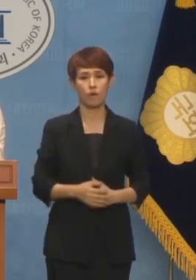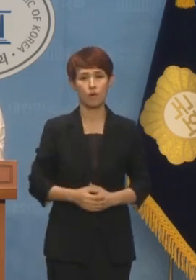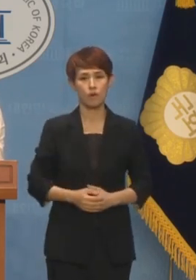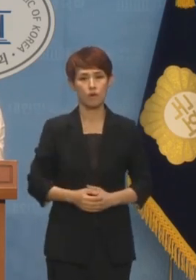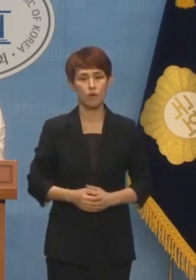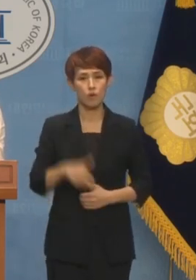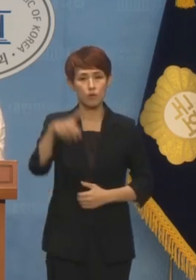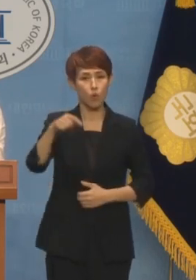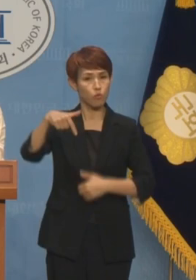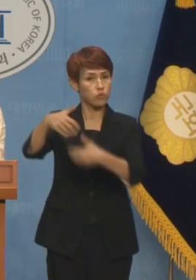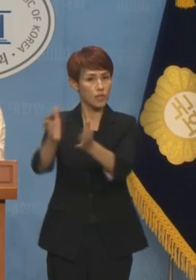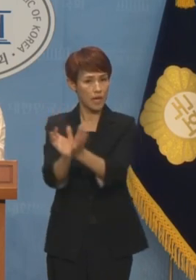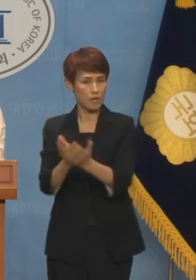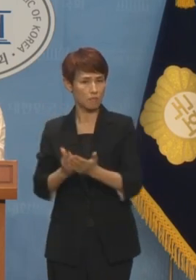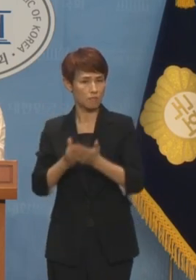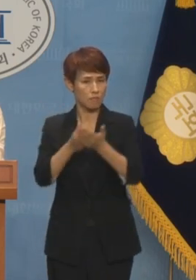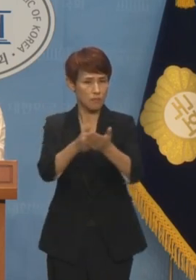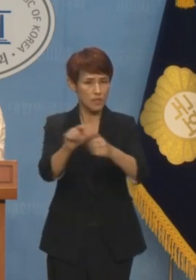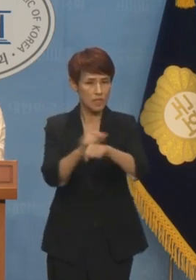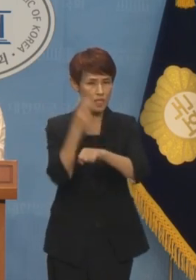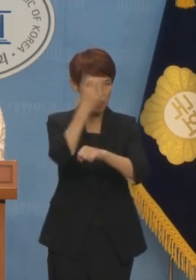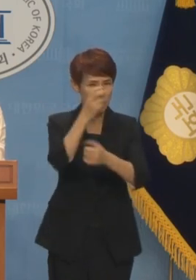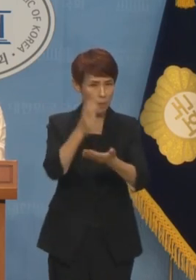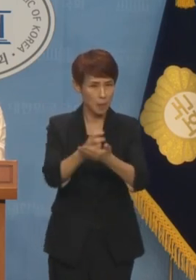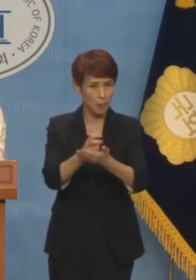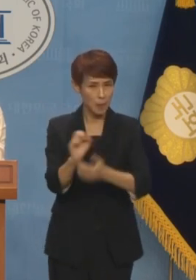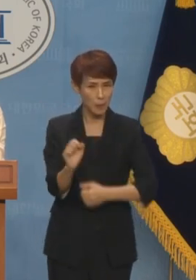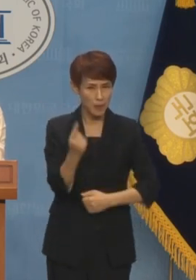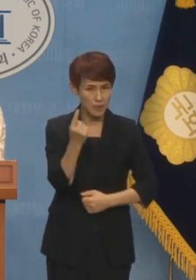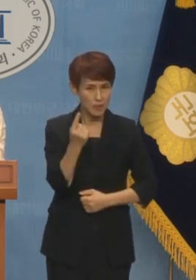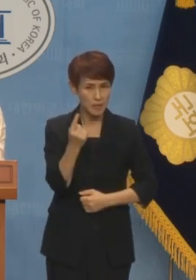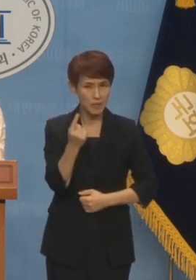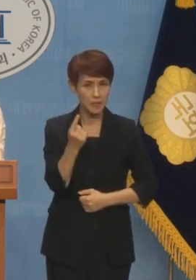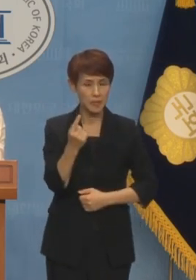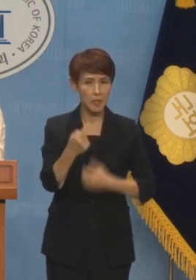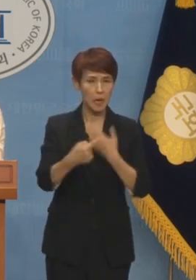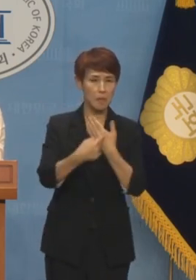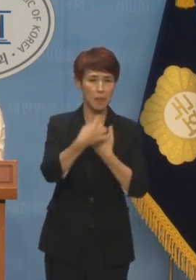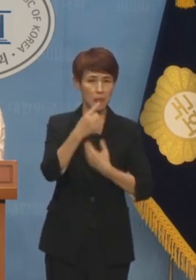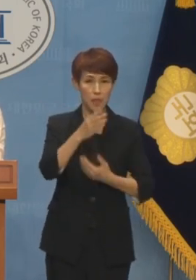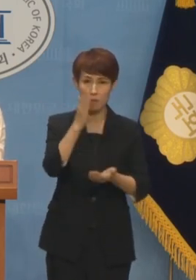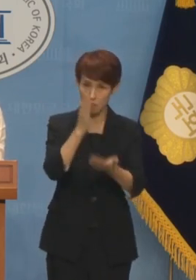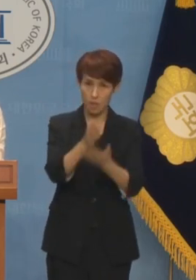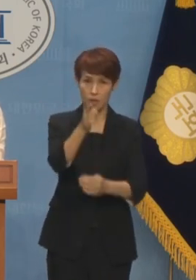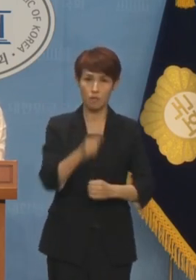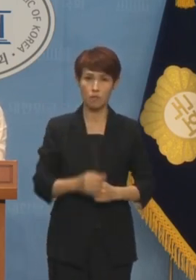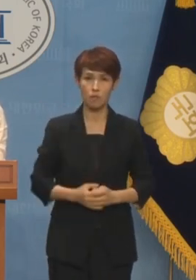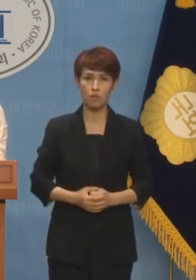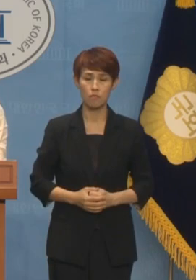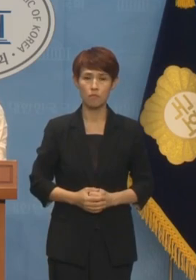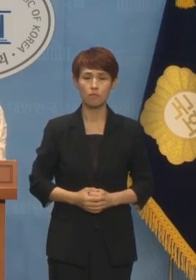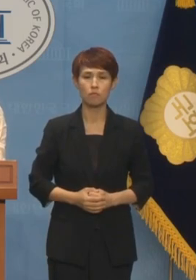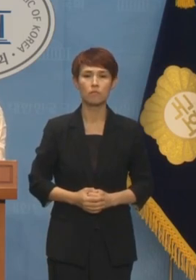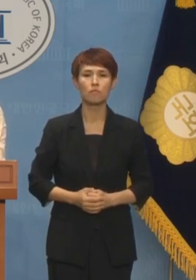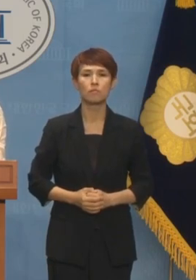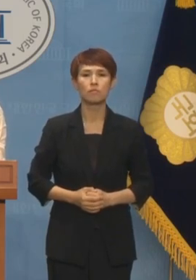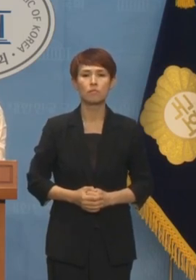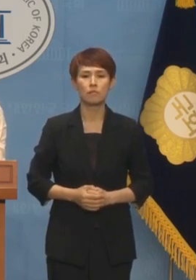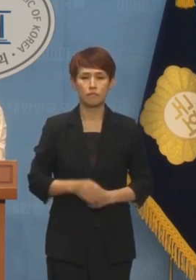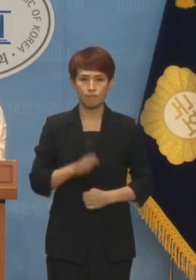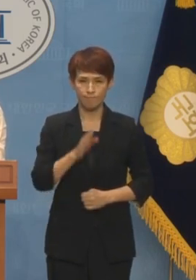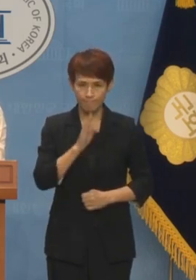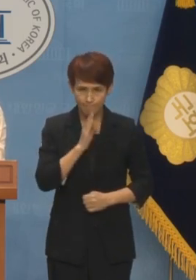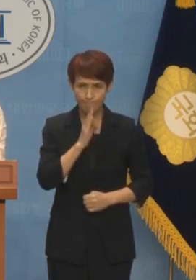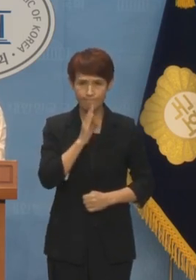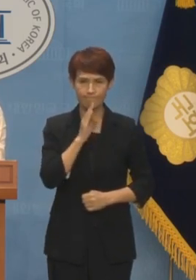혹시라도 조국혁신당이 제출할 특검법을 의식해 신용만 해서는 안 될 것입니다. 실질적으로